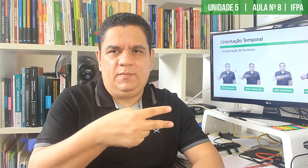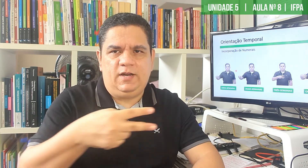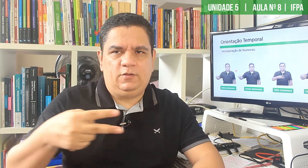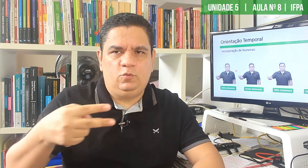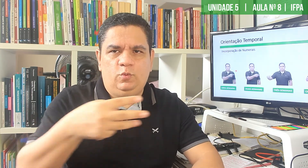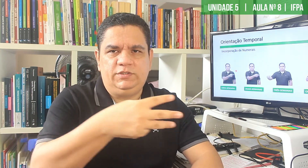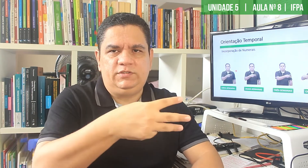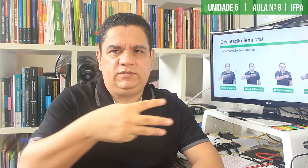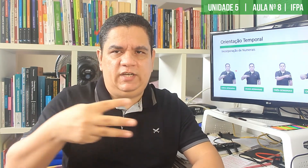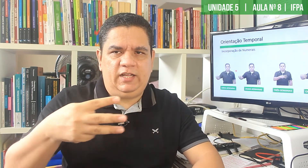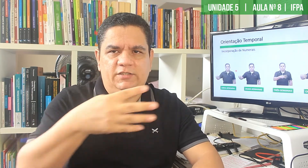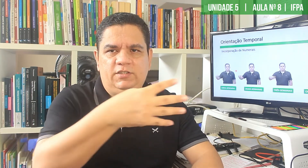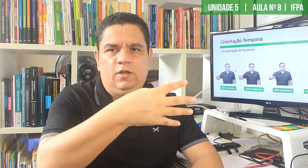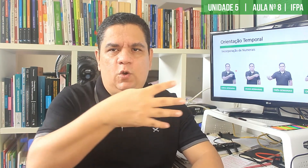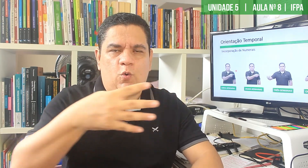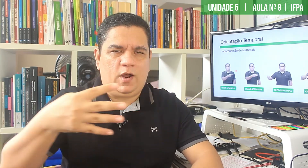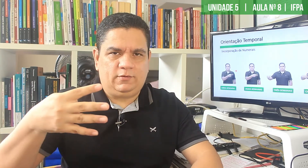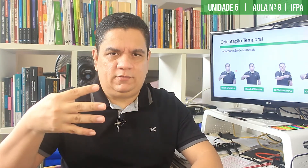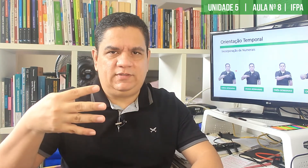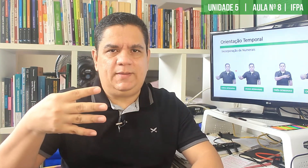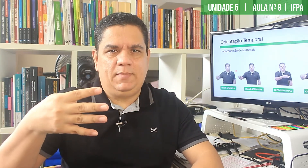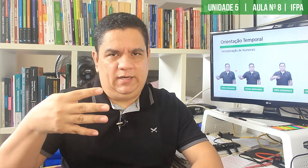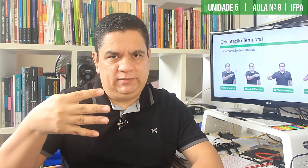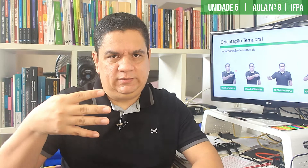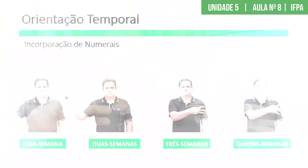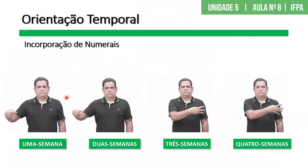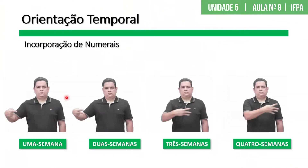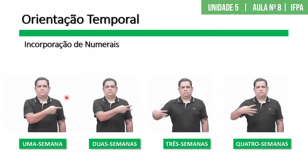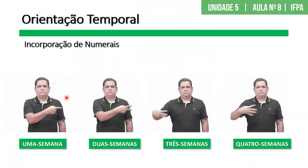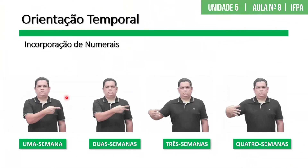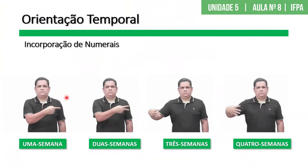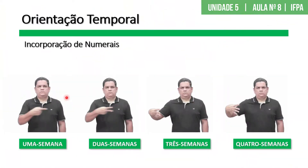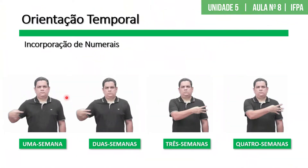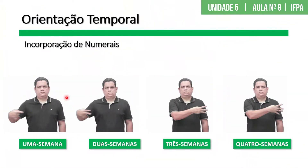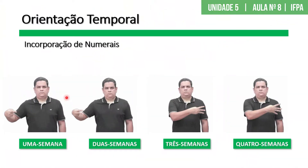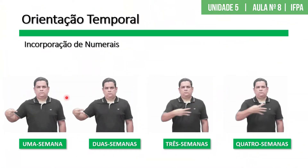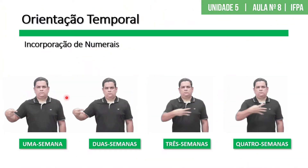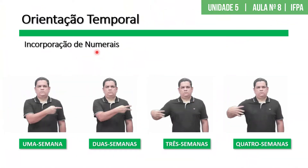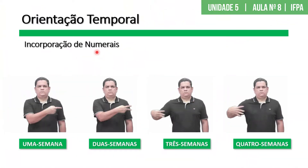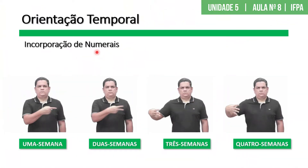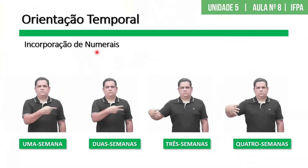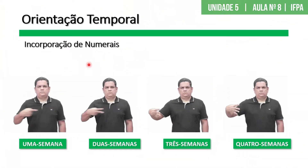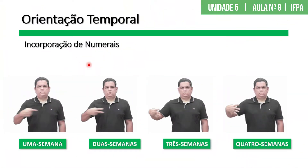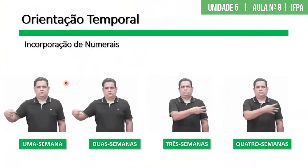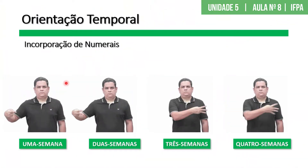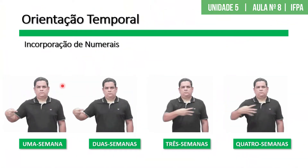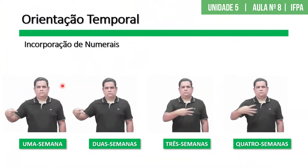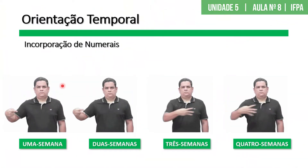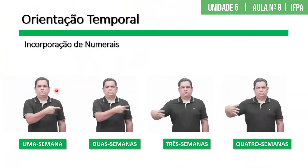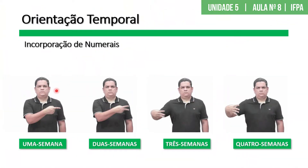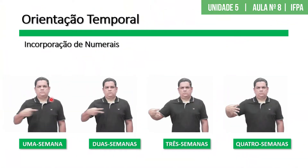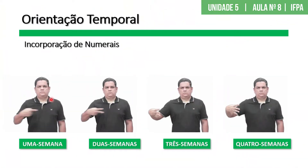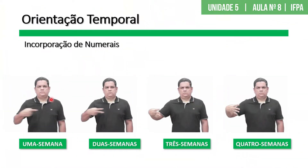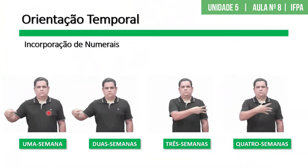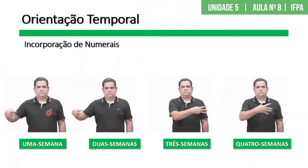semana, 2, 3, 4 semanas, tá? Conforme está também ilustrado aqui